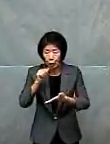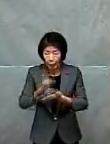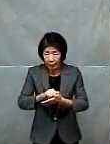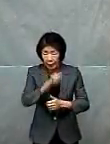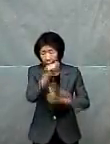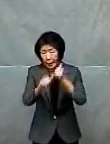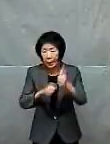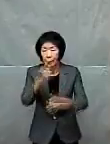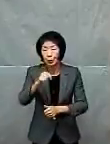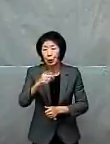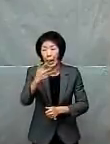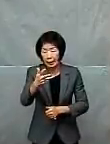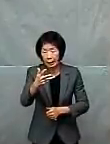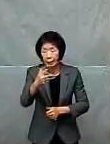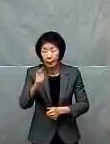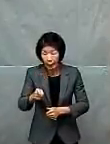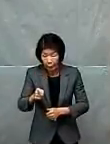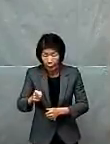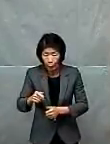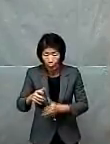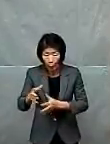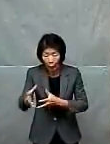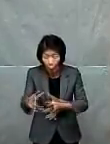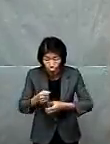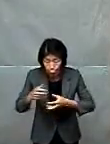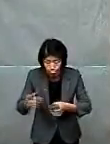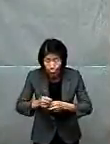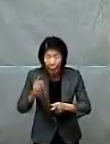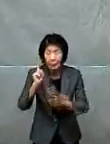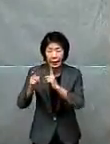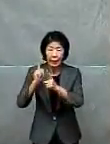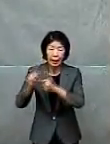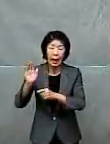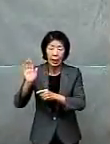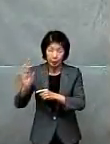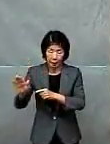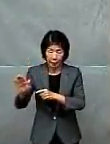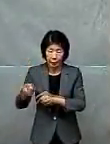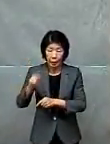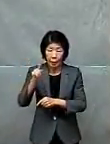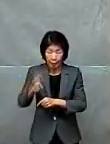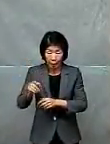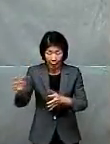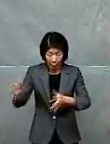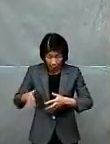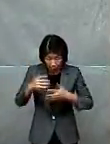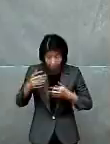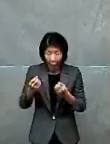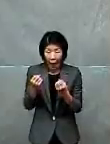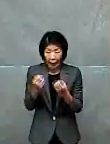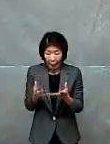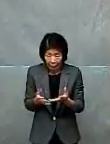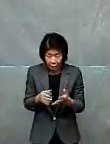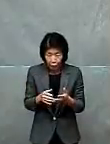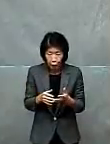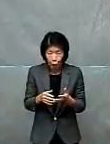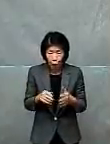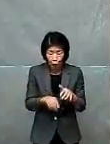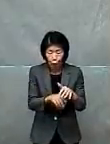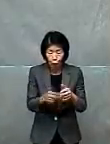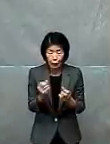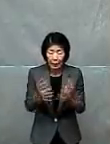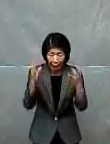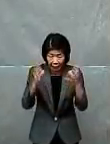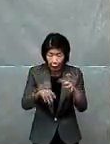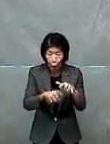18回真室川町大収穫祭が開催されます。採れたての新鮮な農作物や地元の